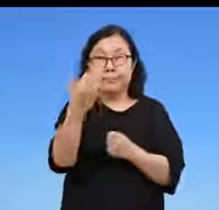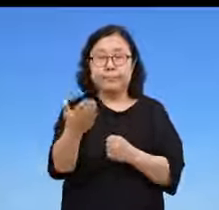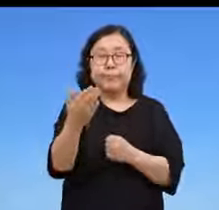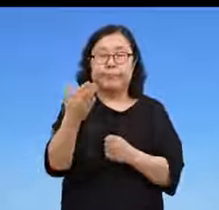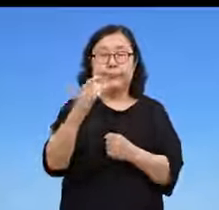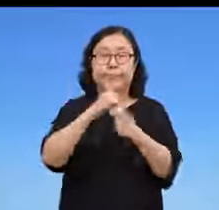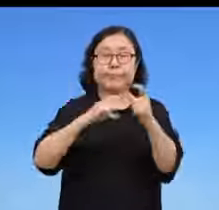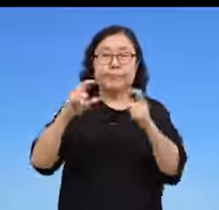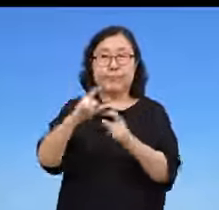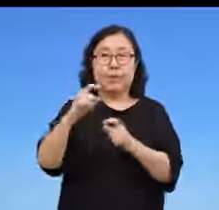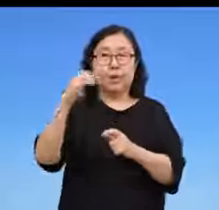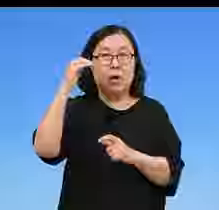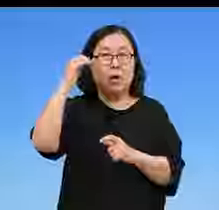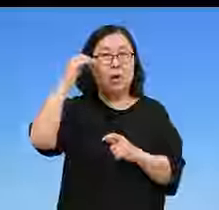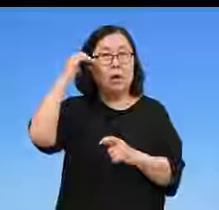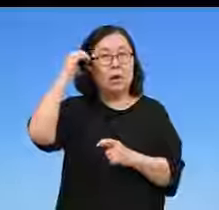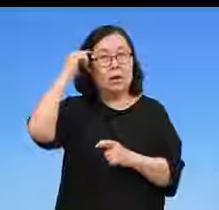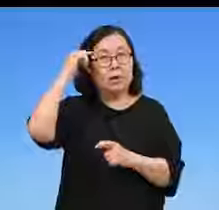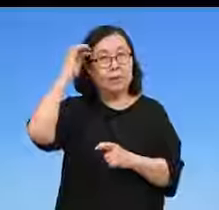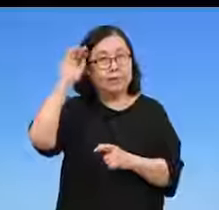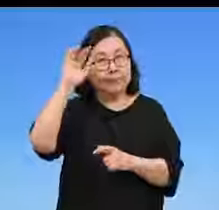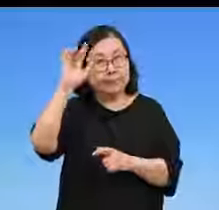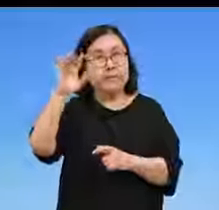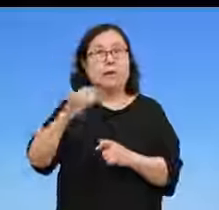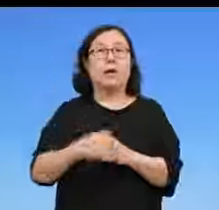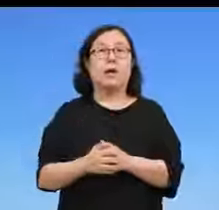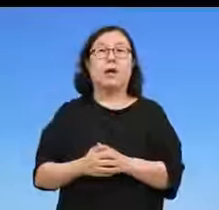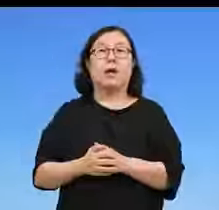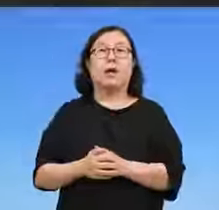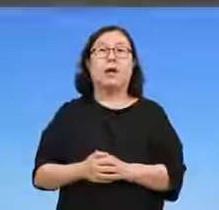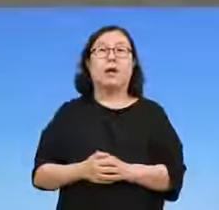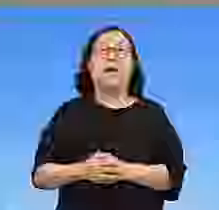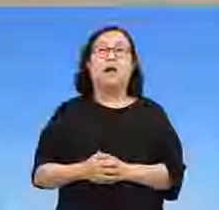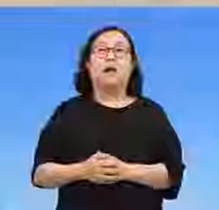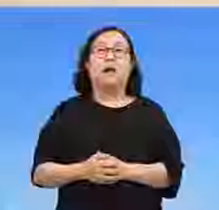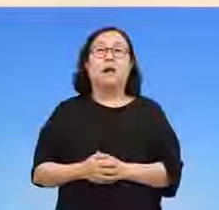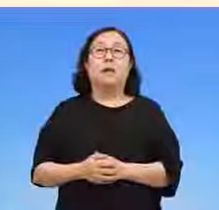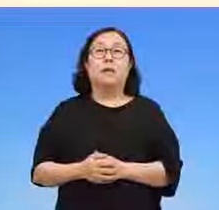그래서 당신이 더욱더 그립습니다.